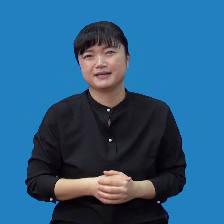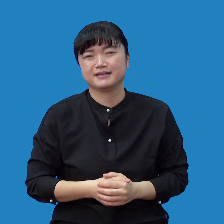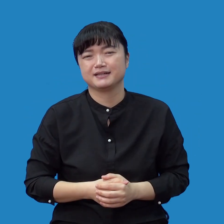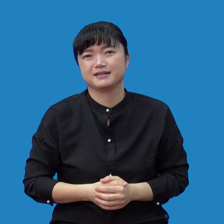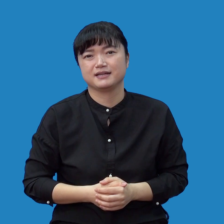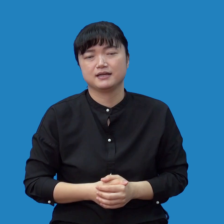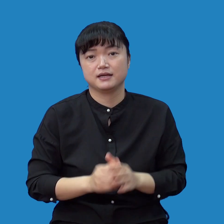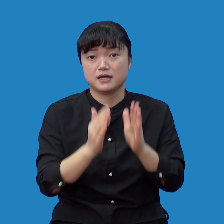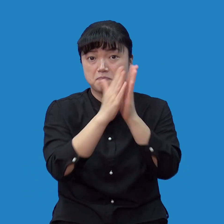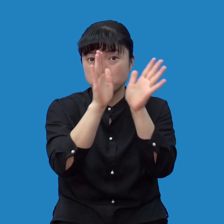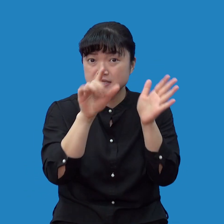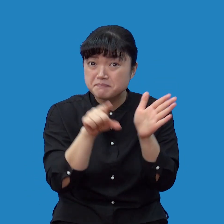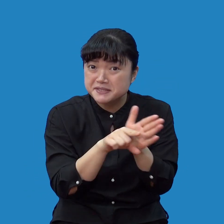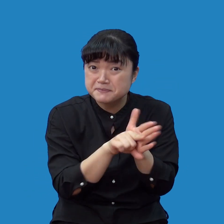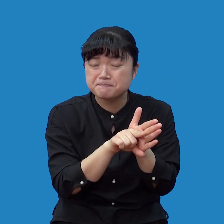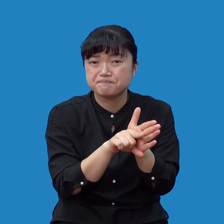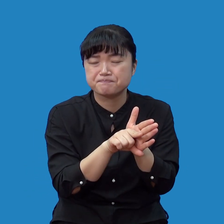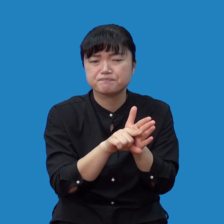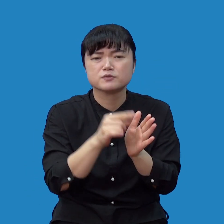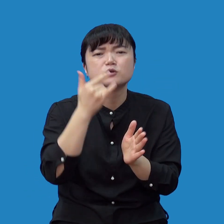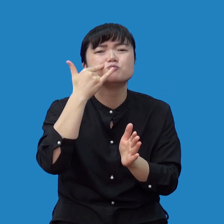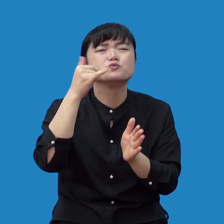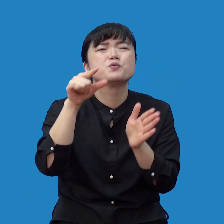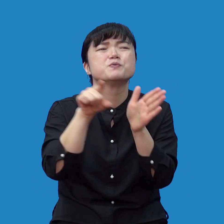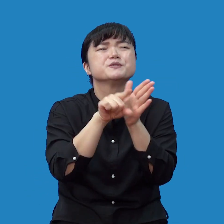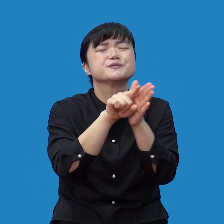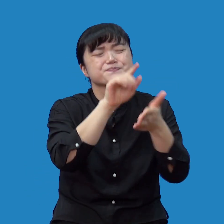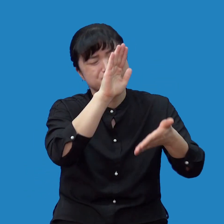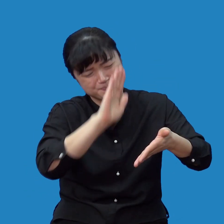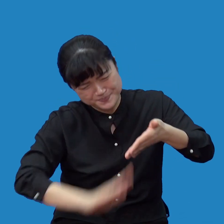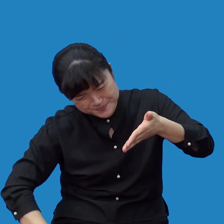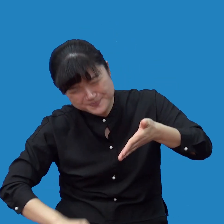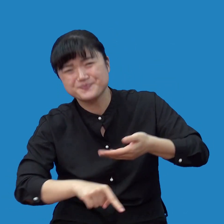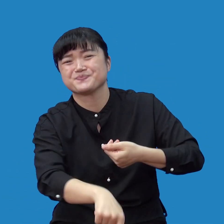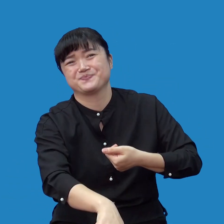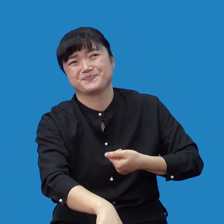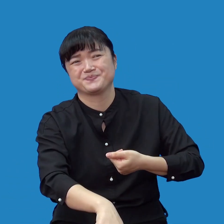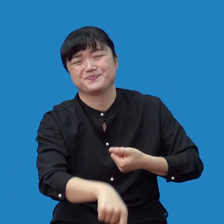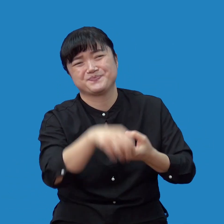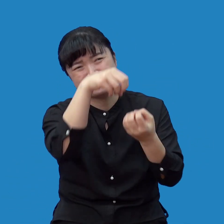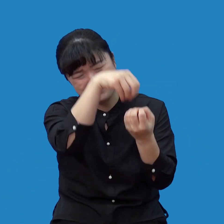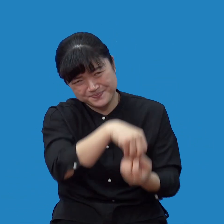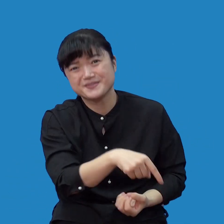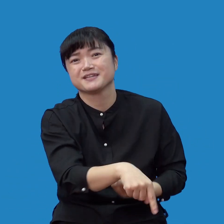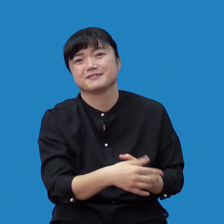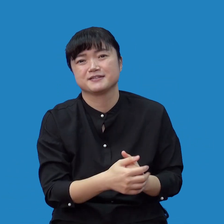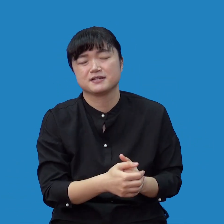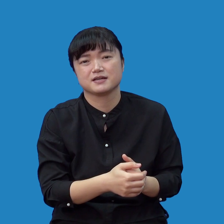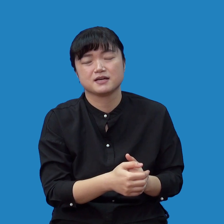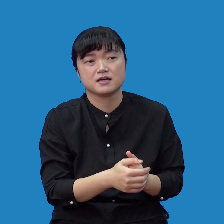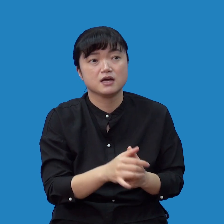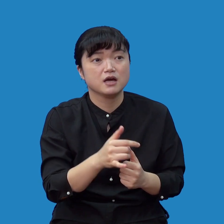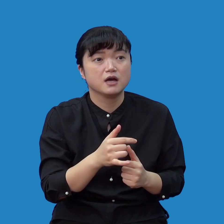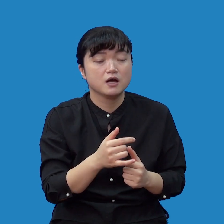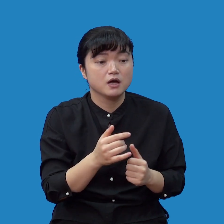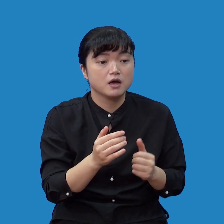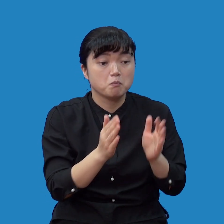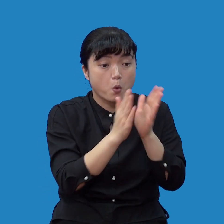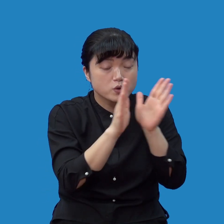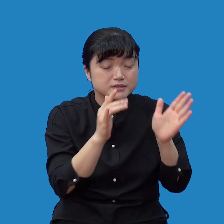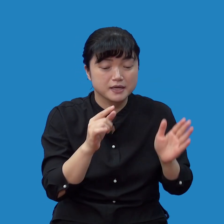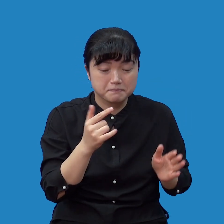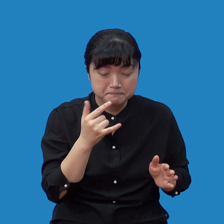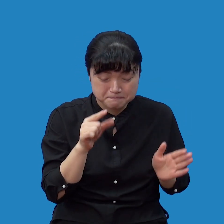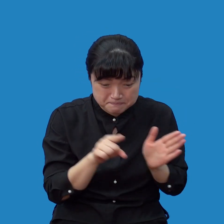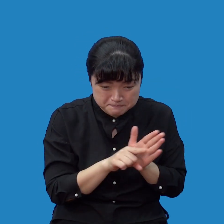이 믿음은 부모의 믿음을 계승했습니다. 그런데 참 모세의 믿음이 부모의 믿음보다 더 큰 일을 해내는 것을